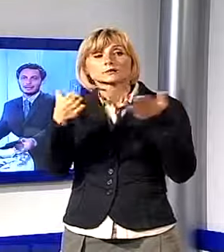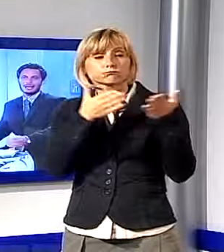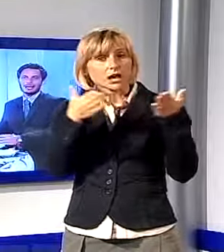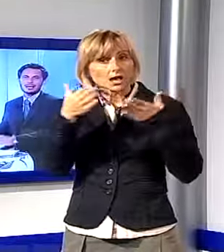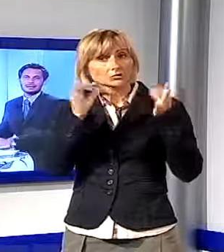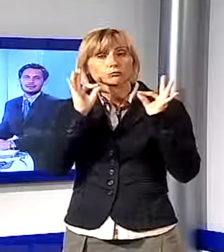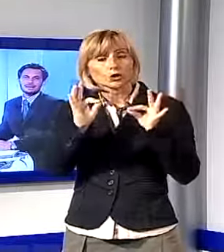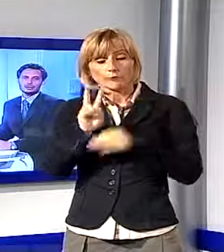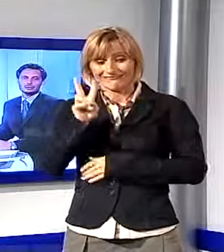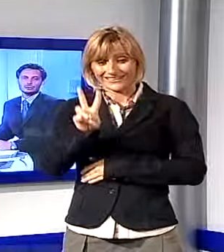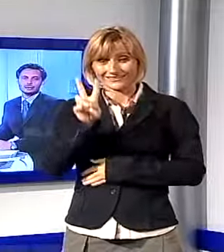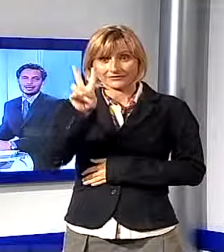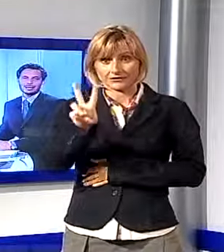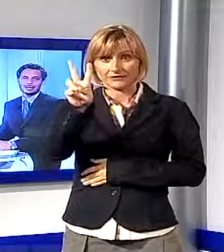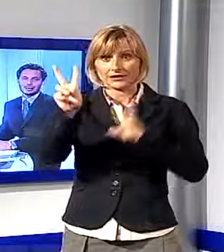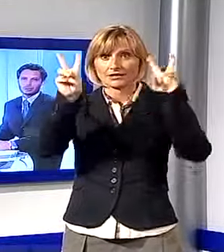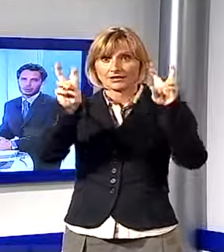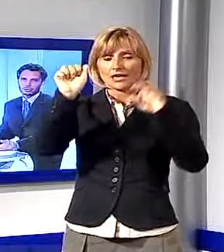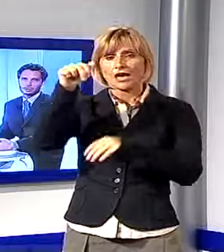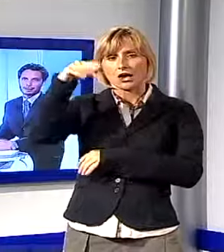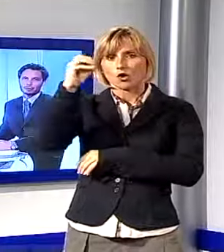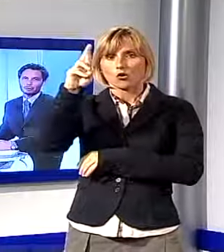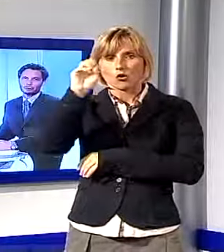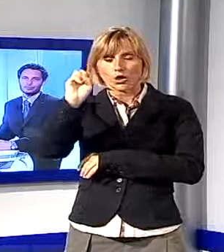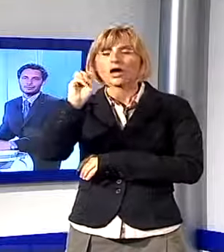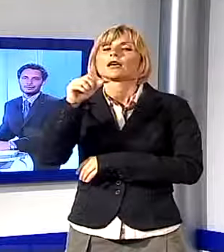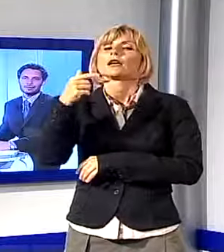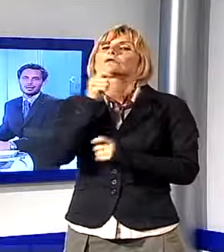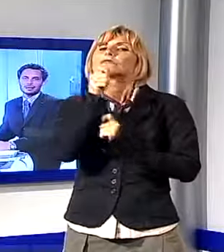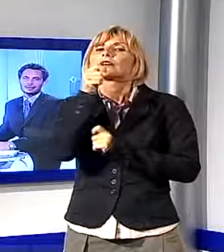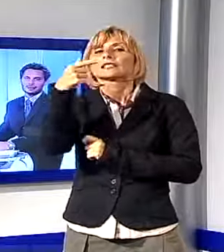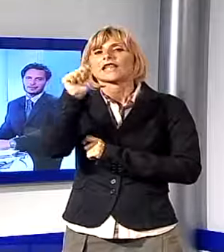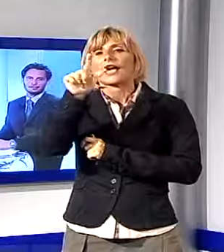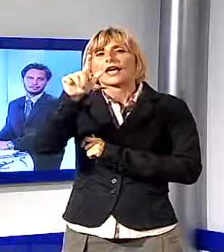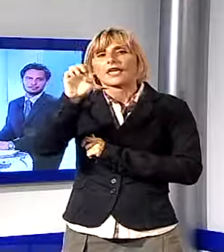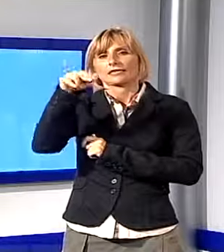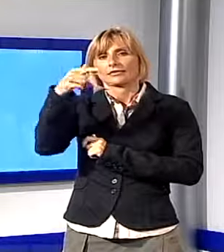all'editoriale di Sergio Talenti, L'Ancora, che ci parla proprio di questa iniziativa.